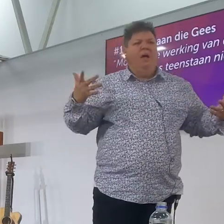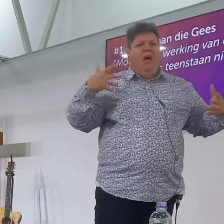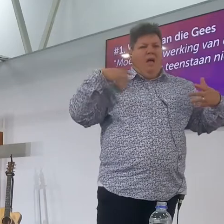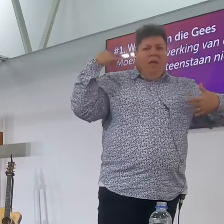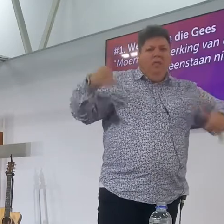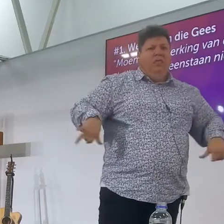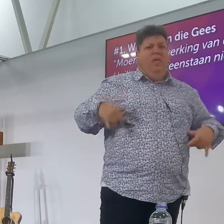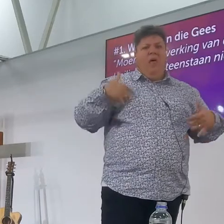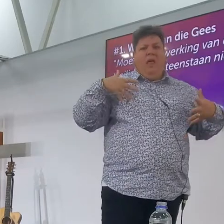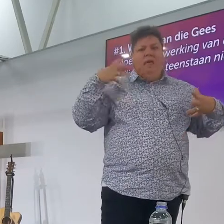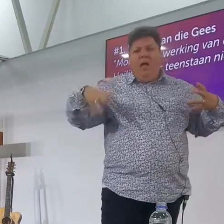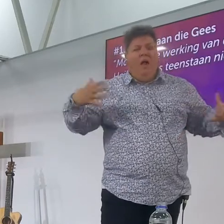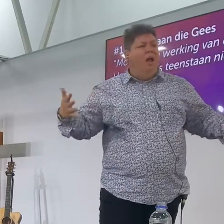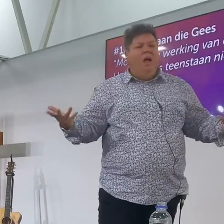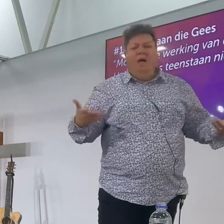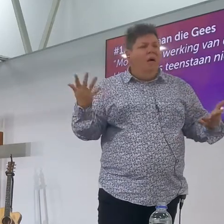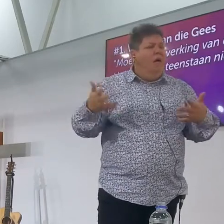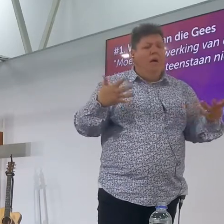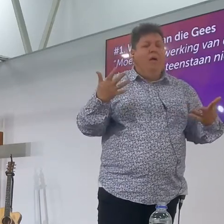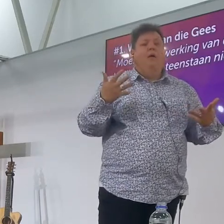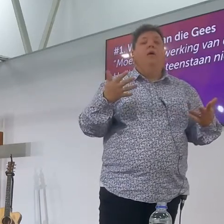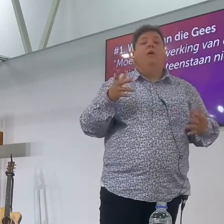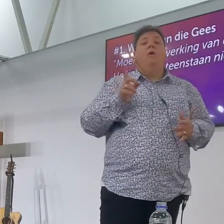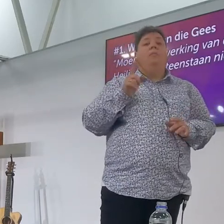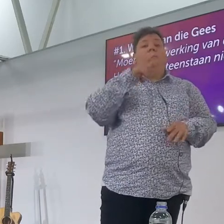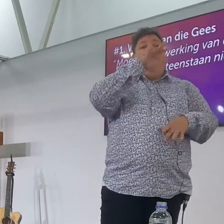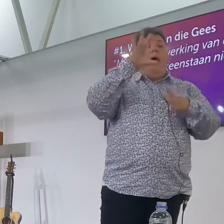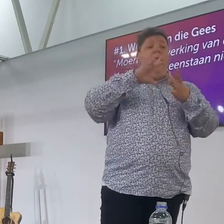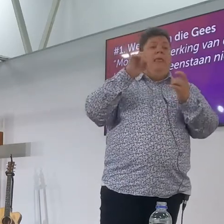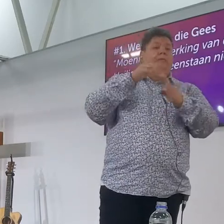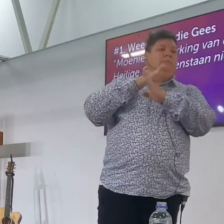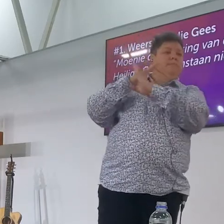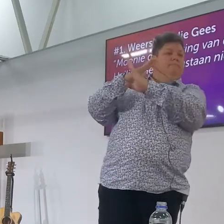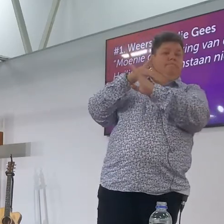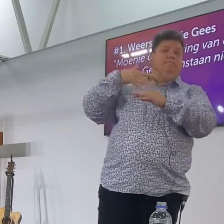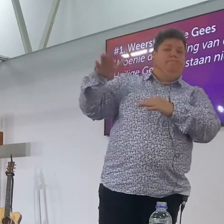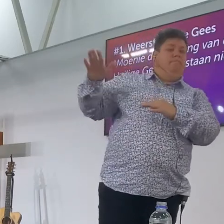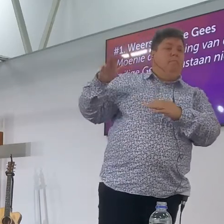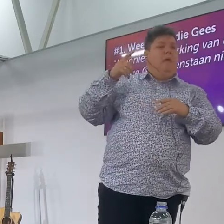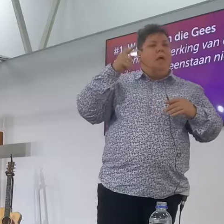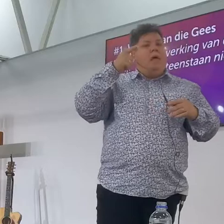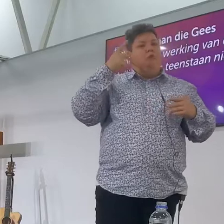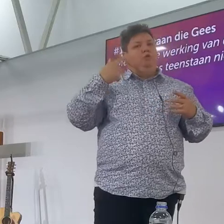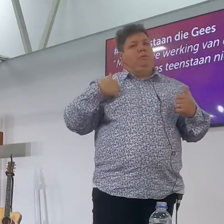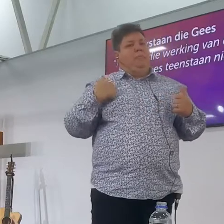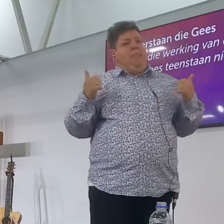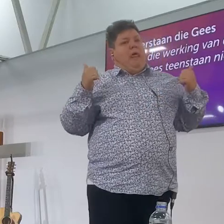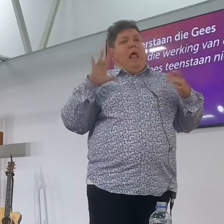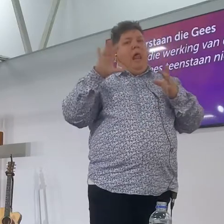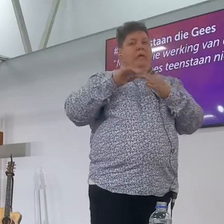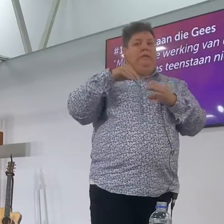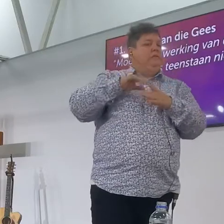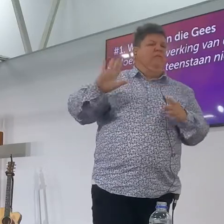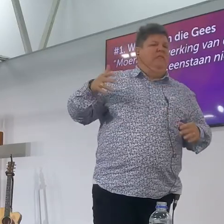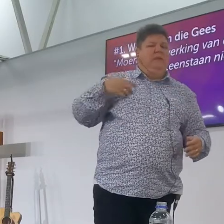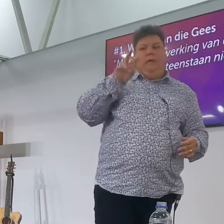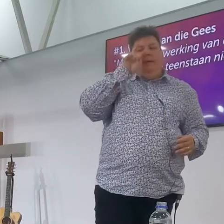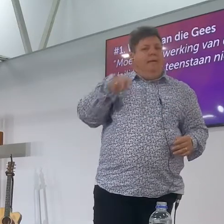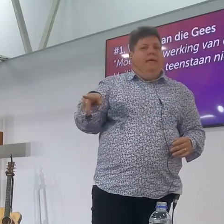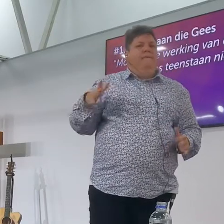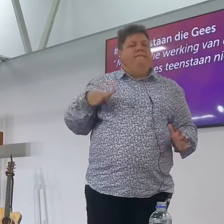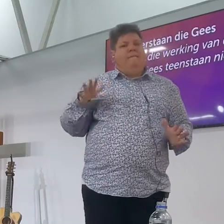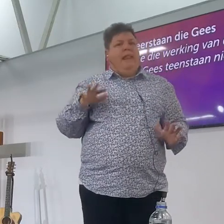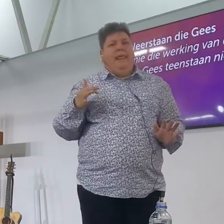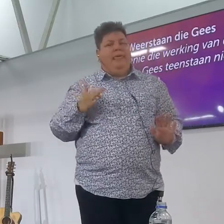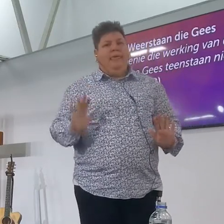in my lewe, is ek besig om die Heilige Gees te weerstaan? Die Heilige Gees is besig om my te oortuig van iets, en ek sê net no way. Weet julle,